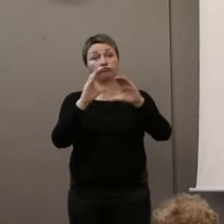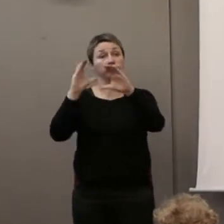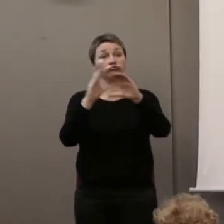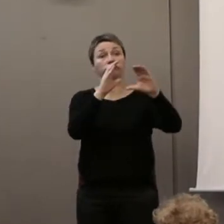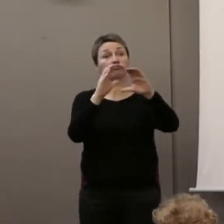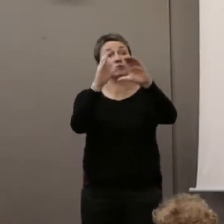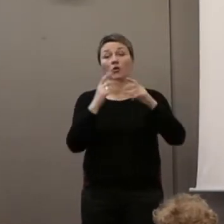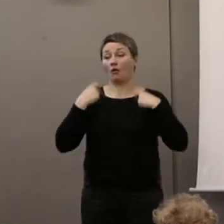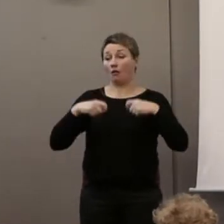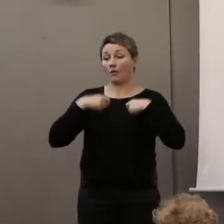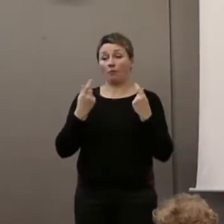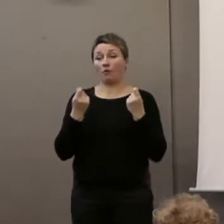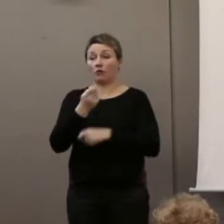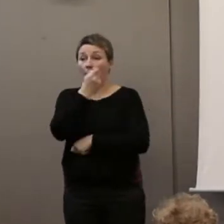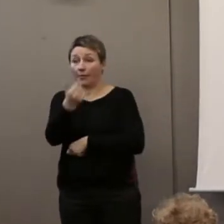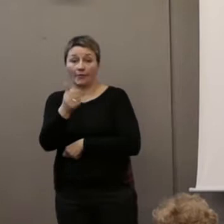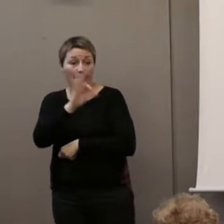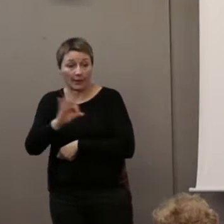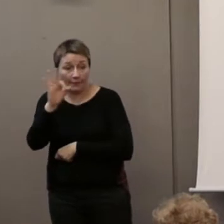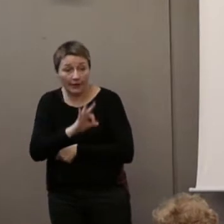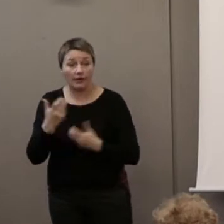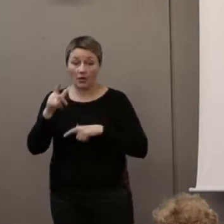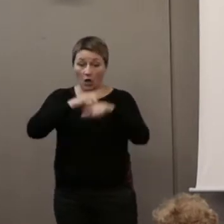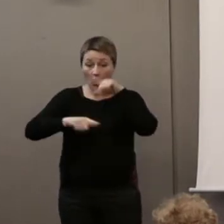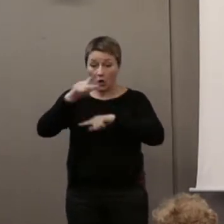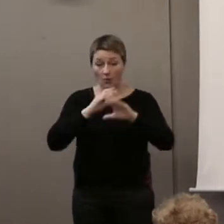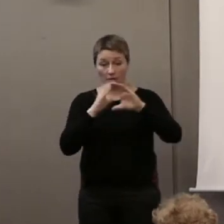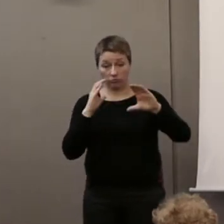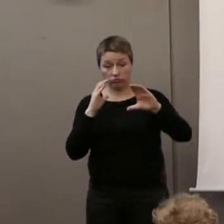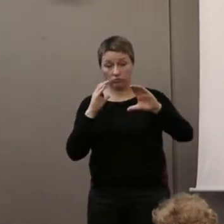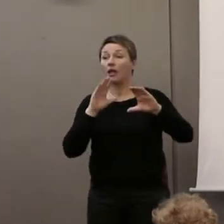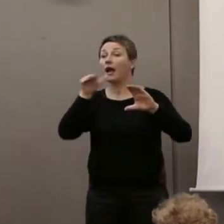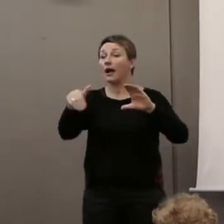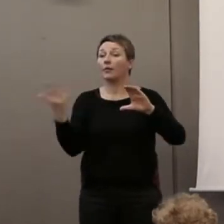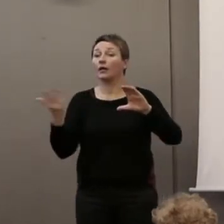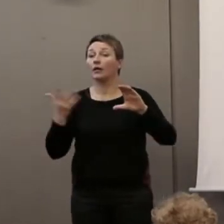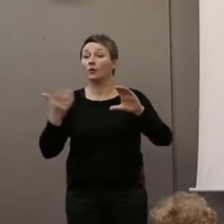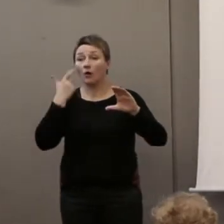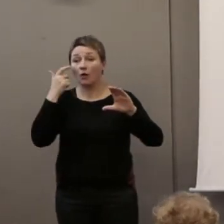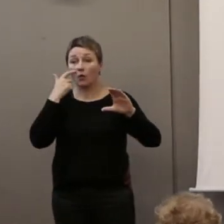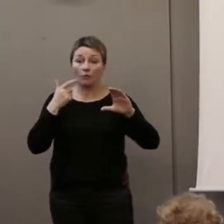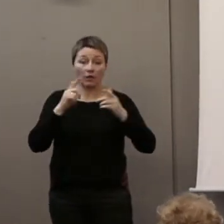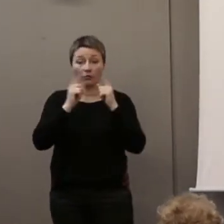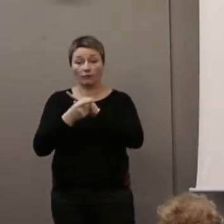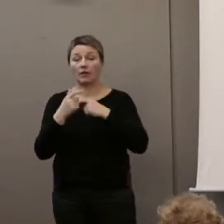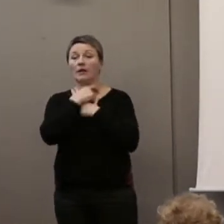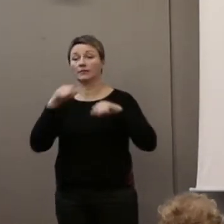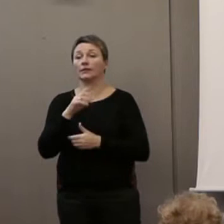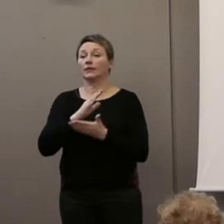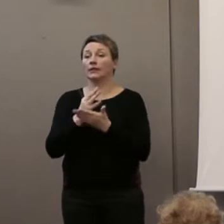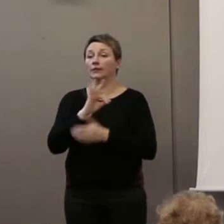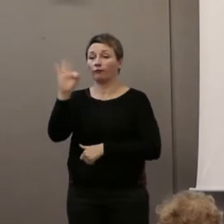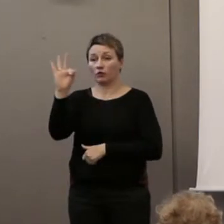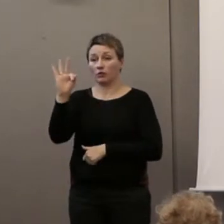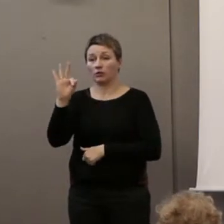ne pas dépenser d'argent dans un premier temps, de juste louer le kit et puis après de se rendre de plus en plus accessible. Pour l'Île-de-France, nous